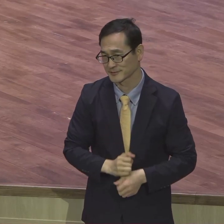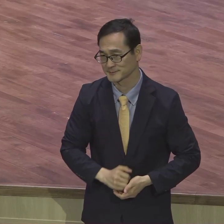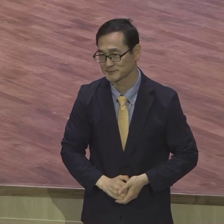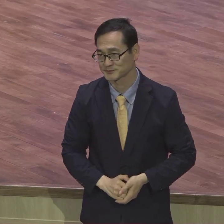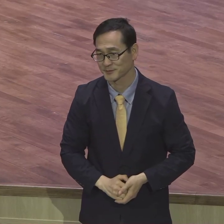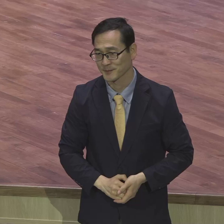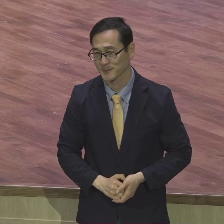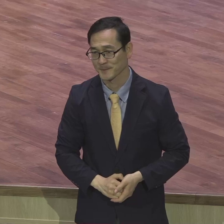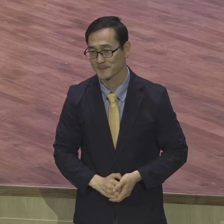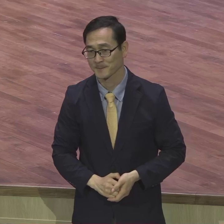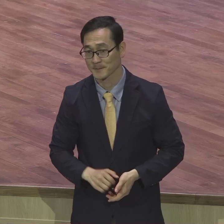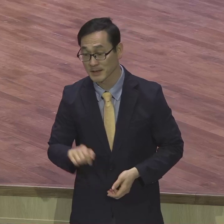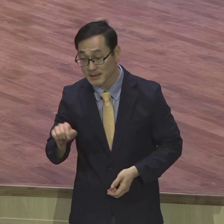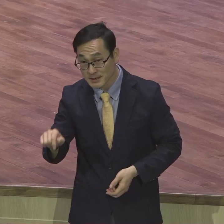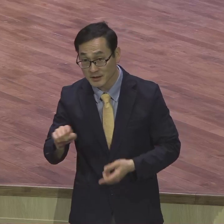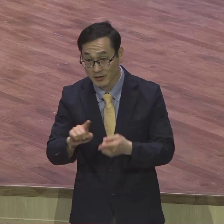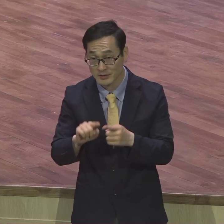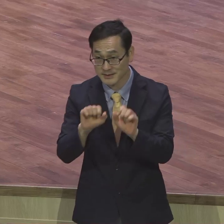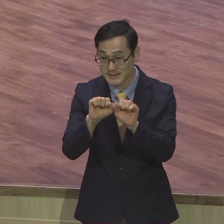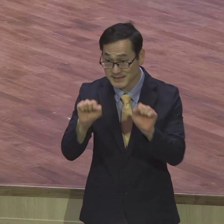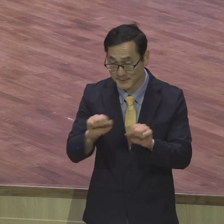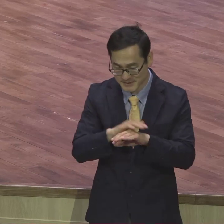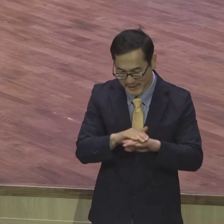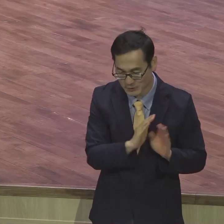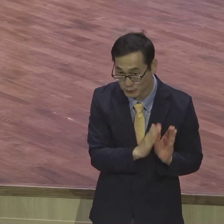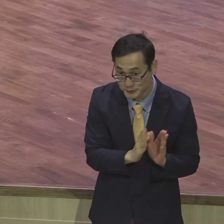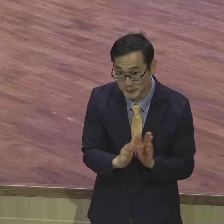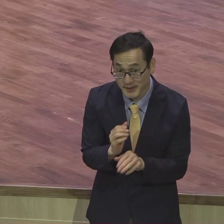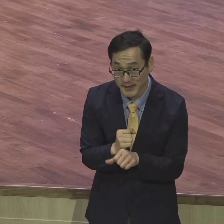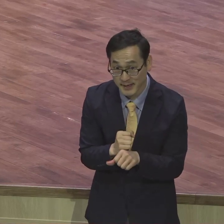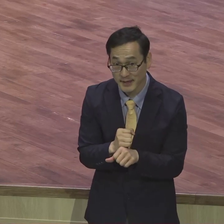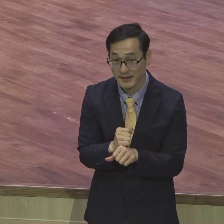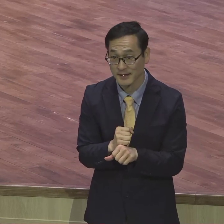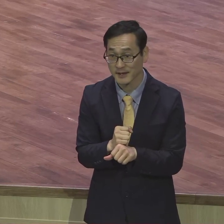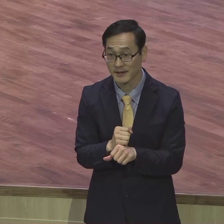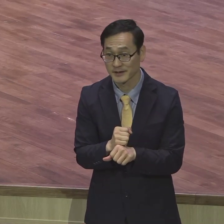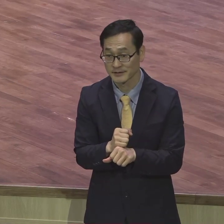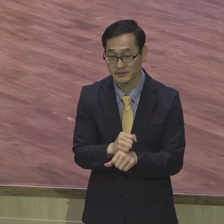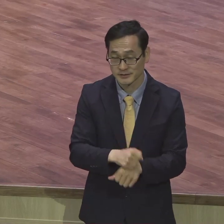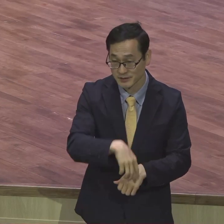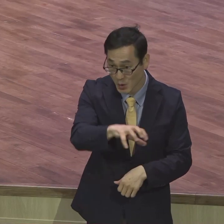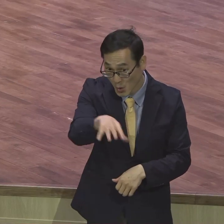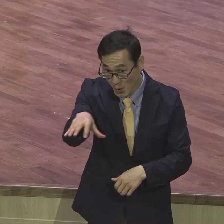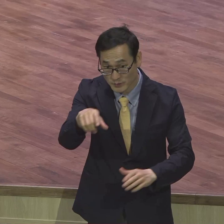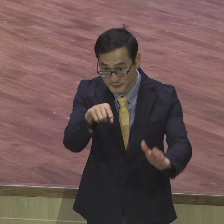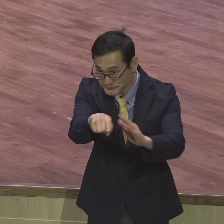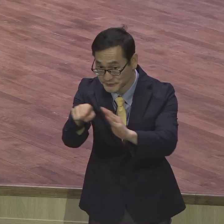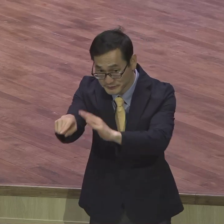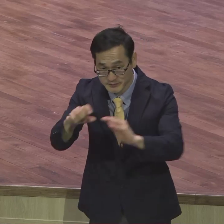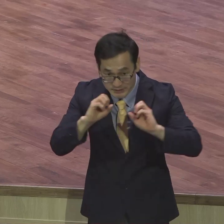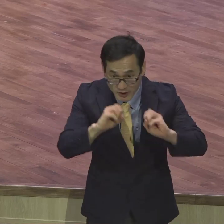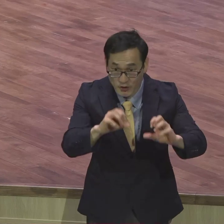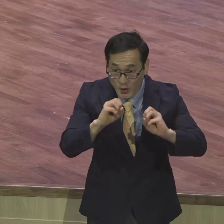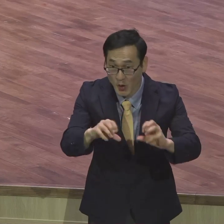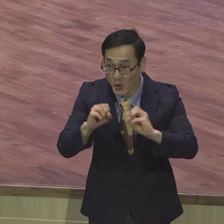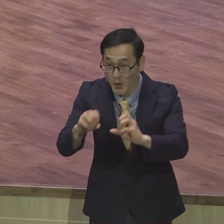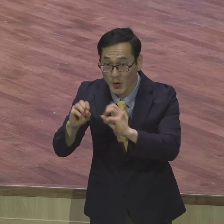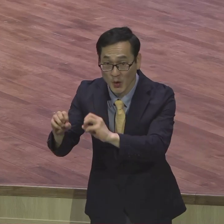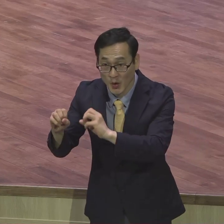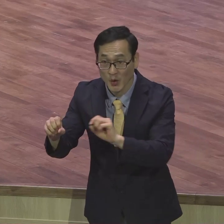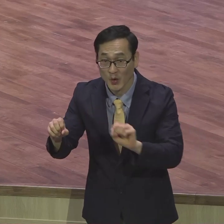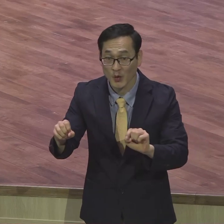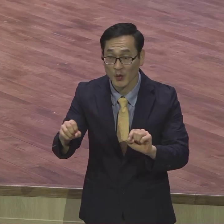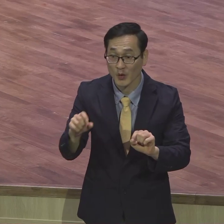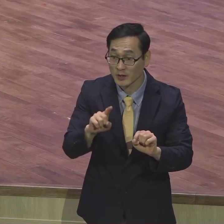이거를 체계적으로 현장에서 잘 시스템을 화해서 전도하는 것을 캠프라 전도